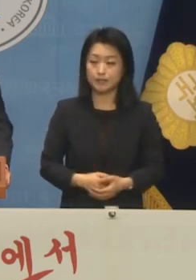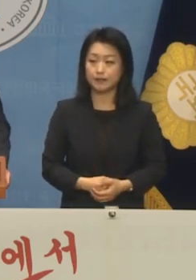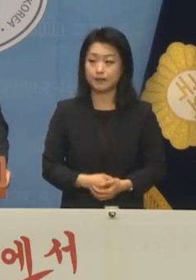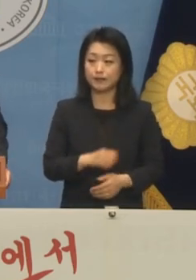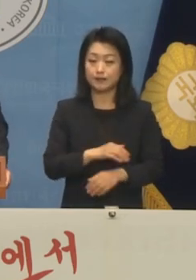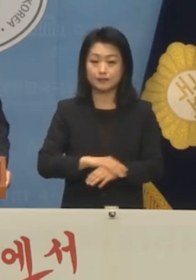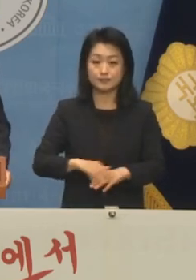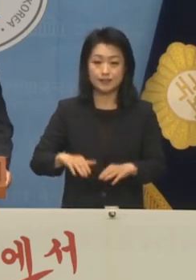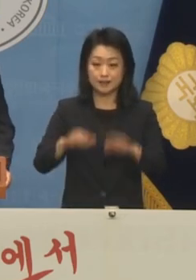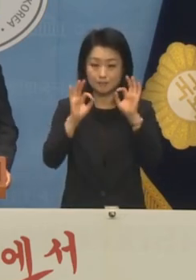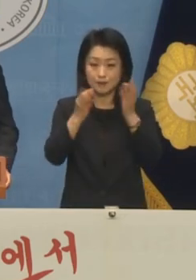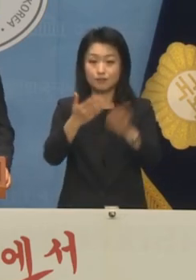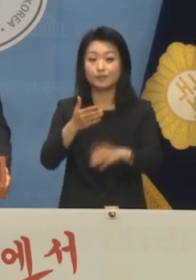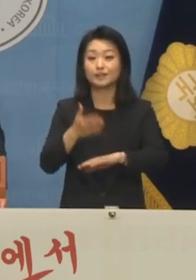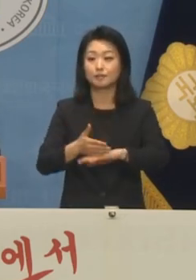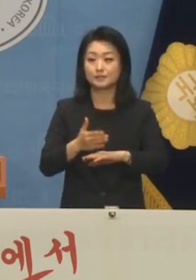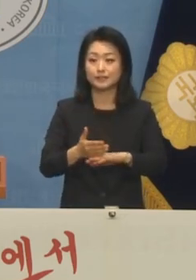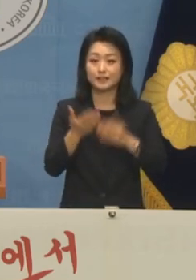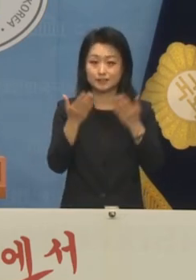경청해 주셔서 감사합니다.